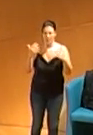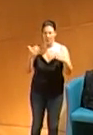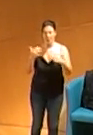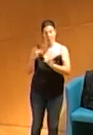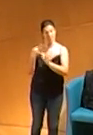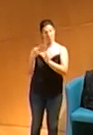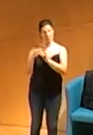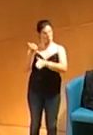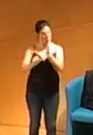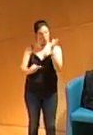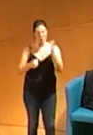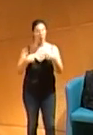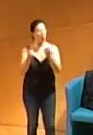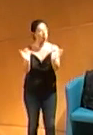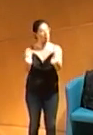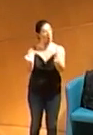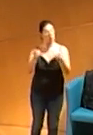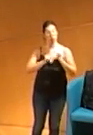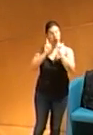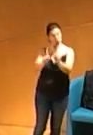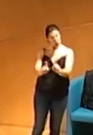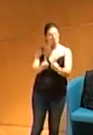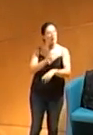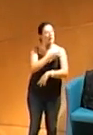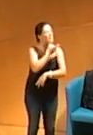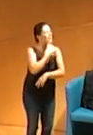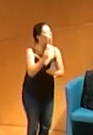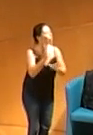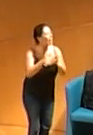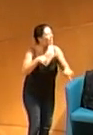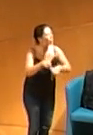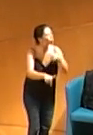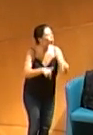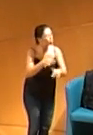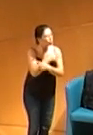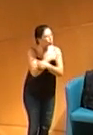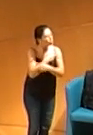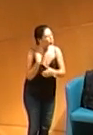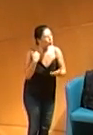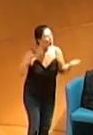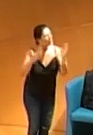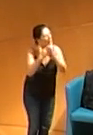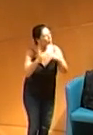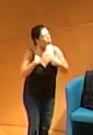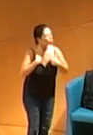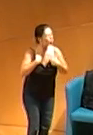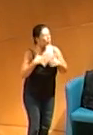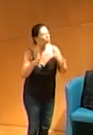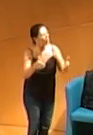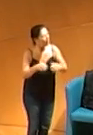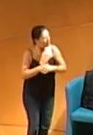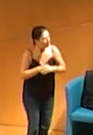à l'hôpital et le médecin de rééducation me demande comment est-ce qu'elle marche pendant les vacances en montagne. Parce qu'à Grenoble, il faut